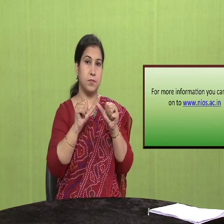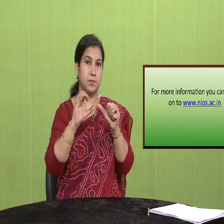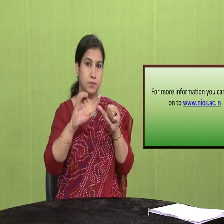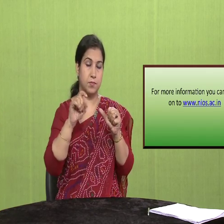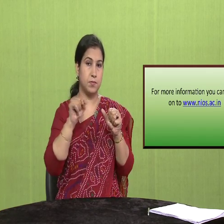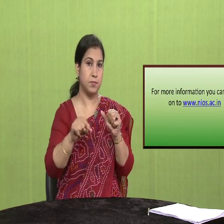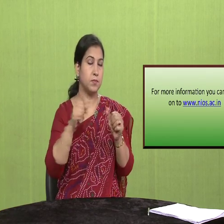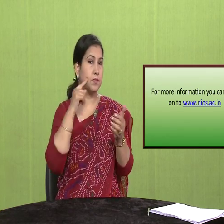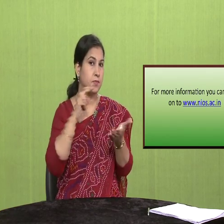www.nios.ac.in.